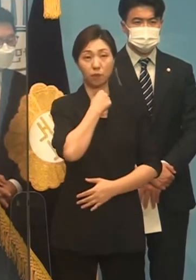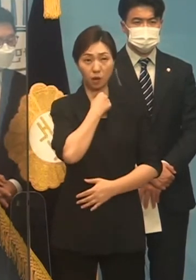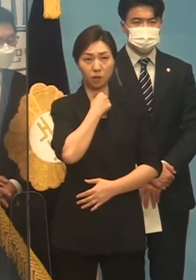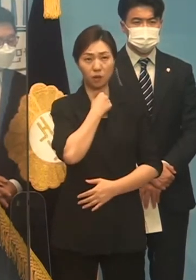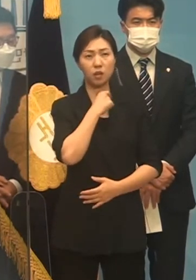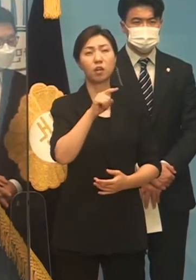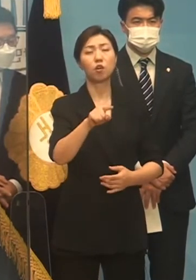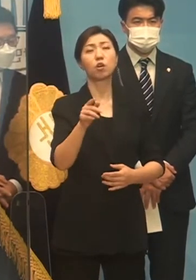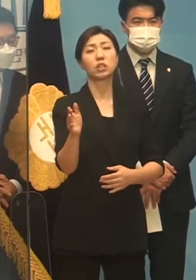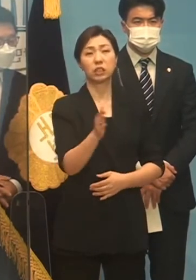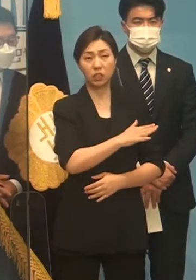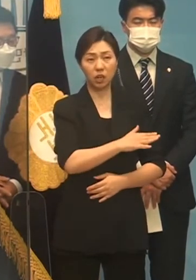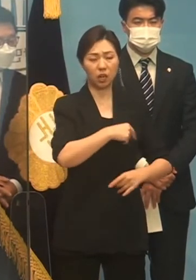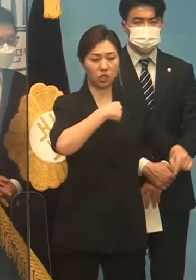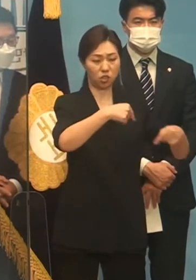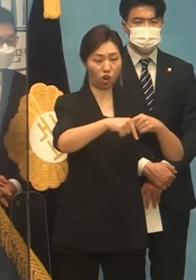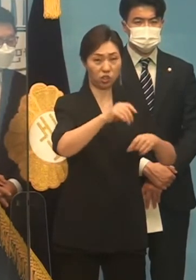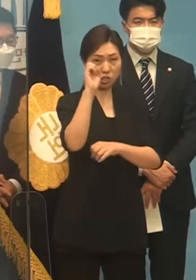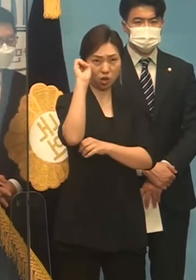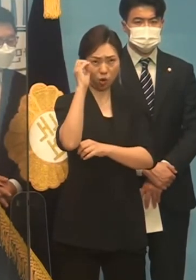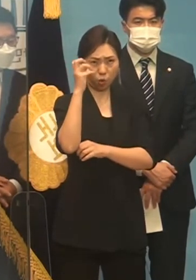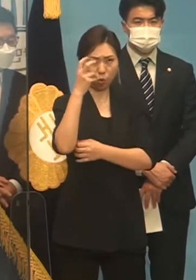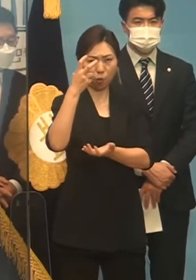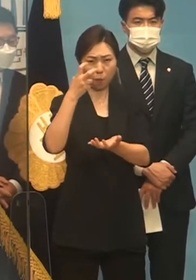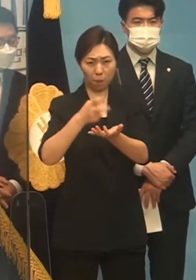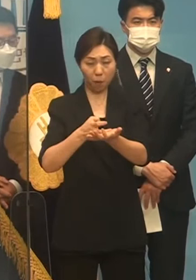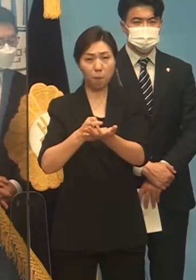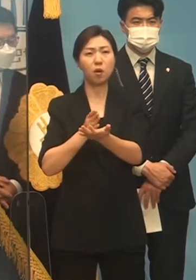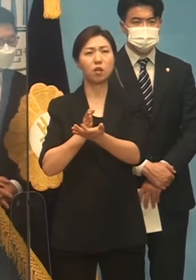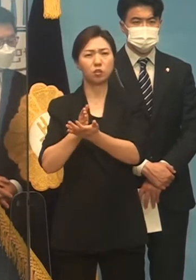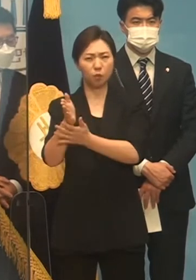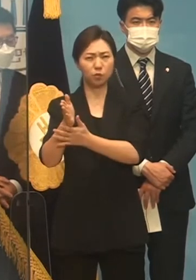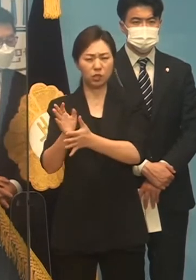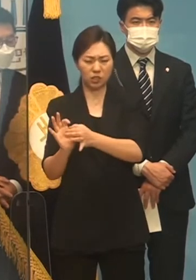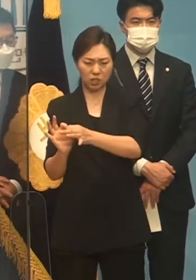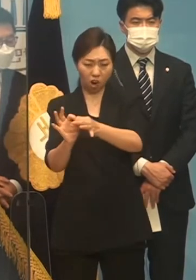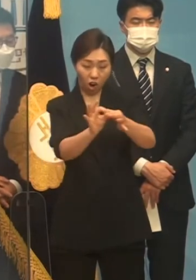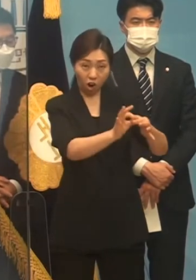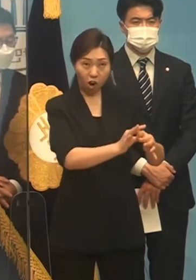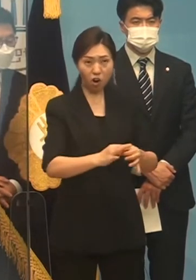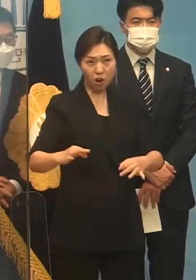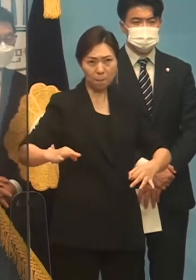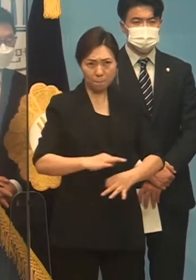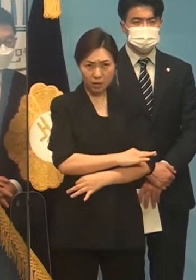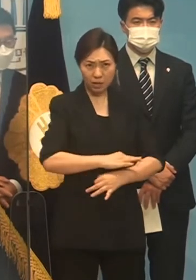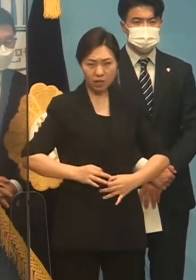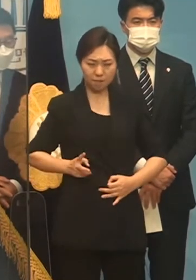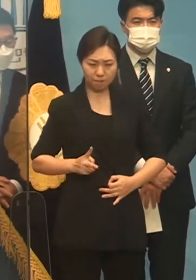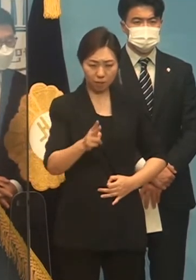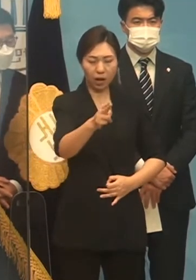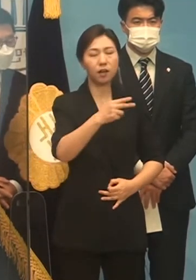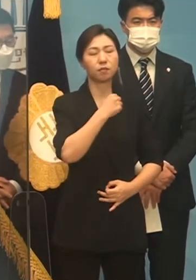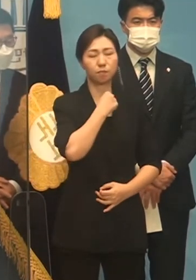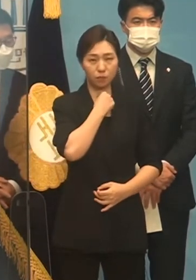언론, 법조에 스며든 부정과 비리의 사슬이 끊어지기를 바랍니다.